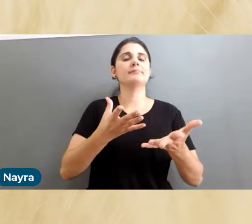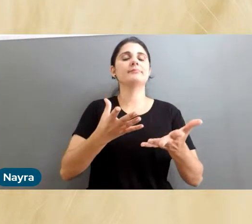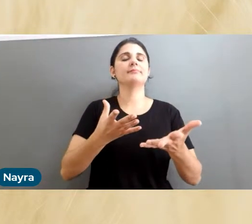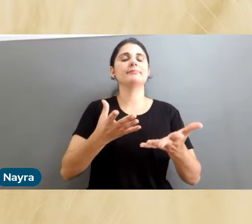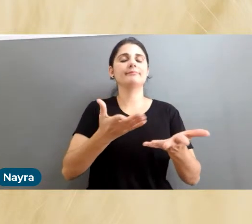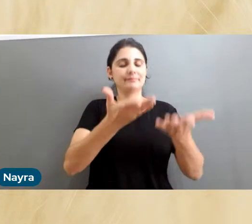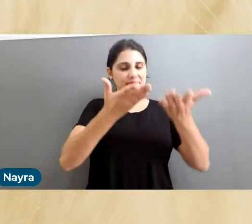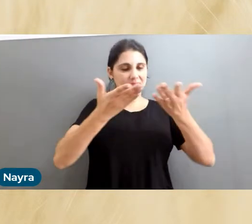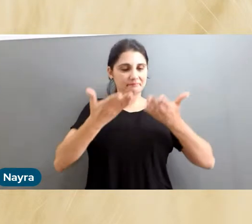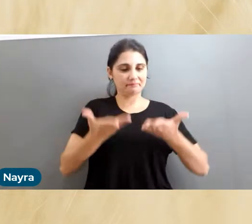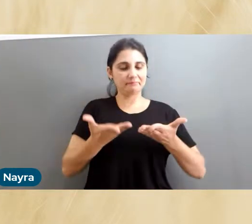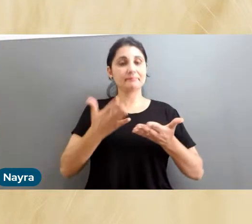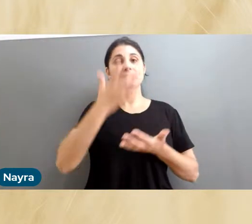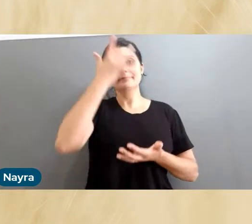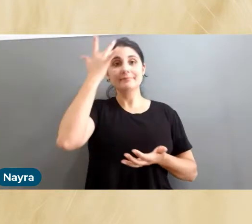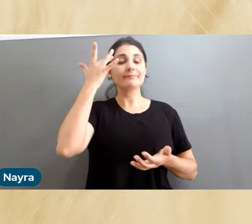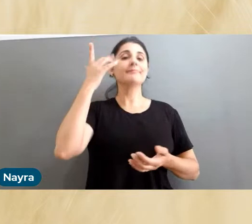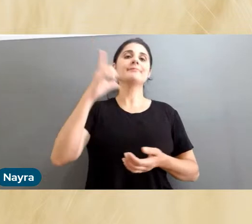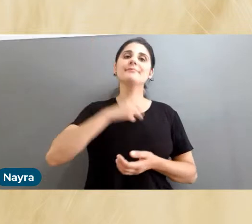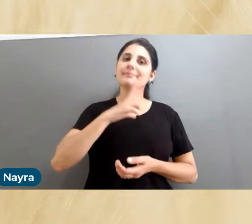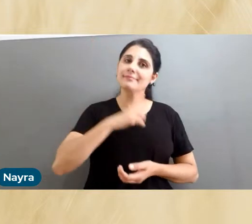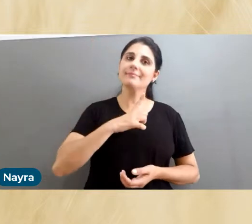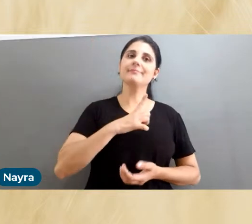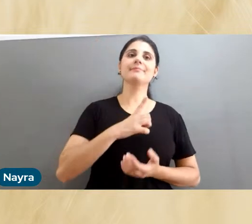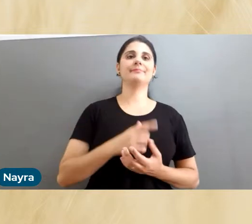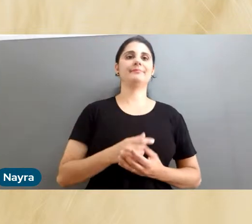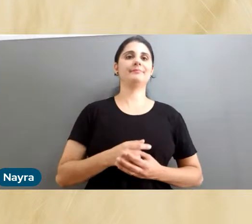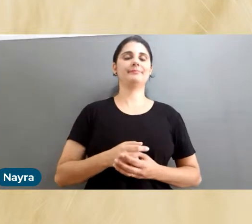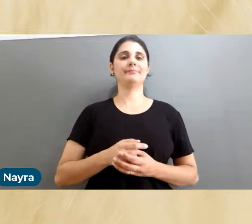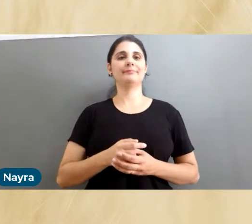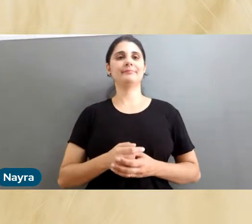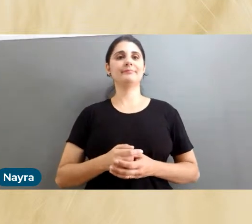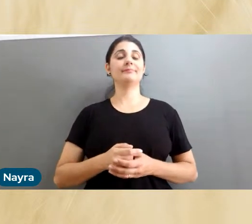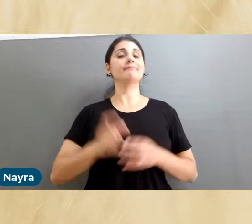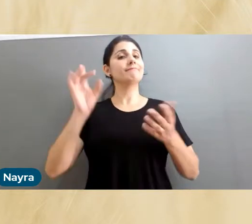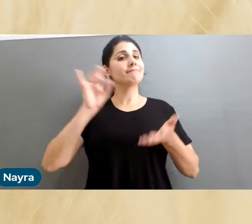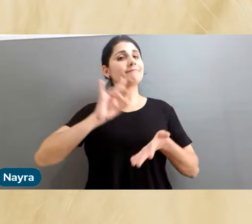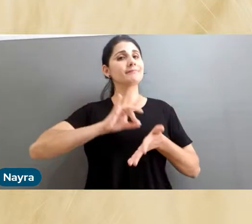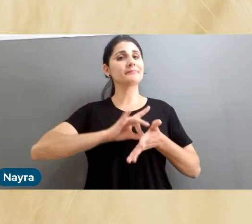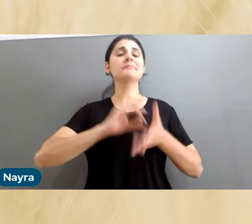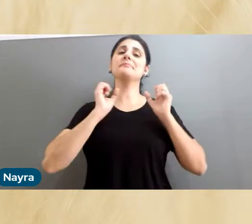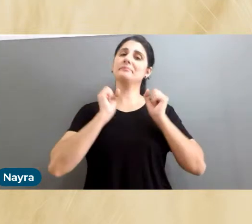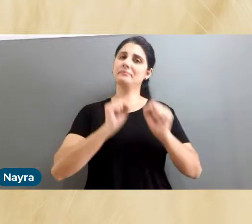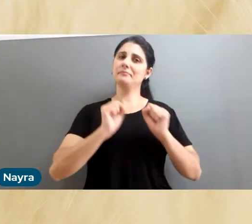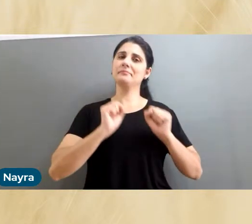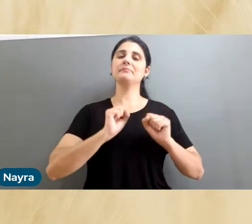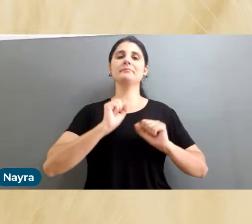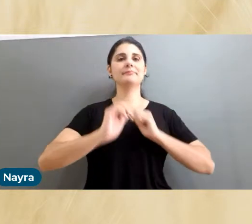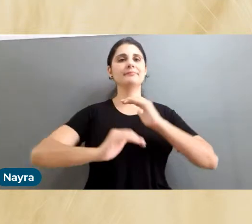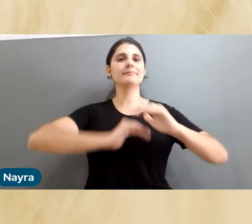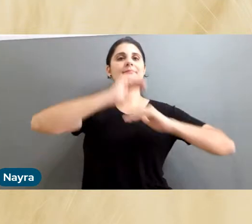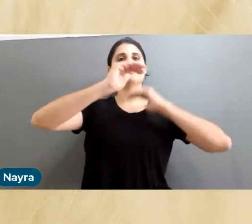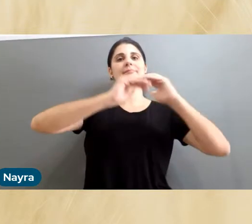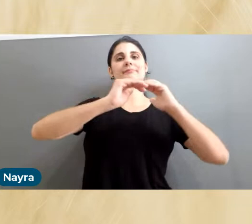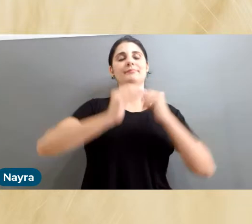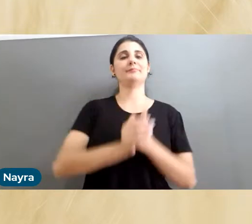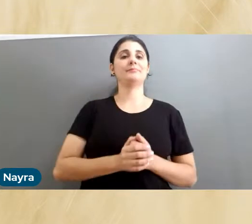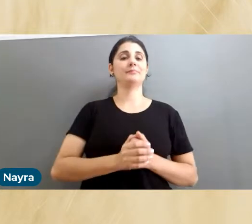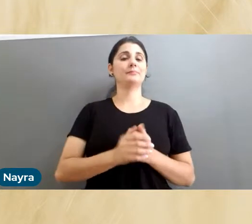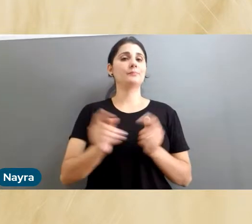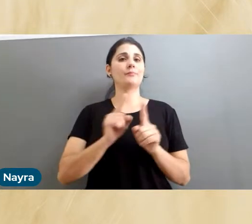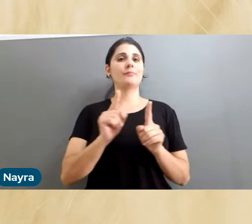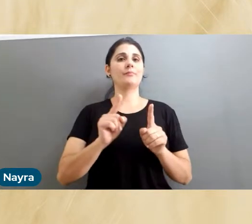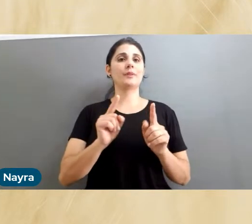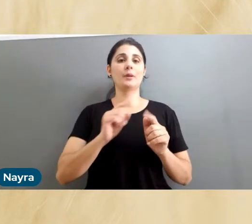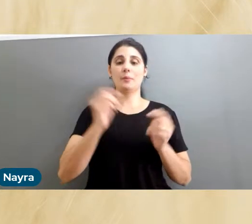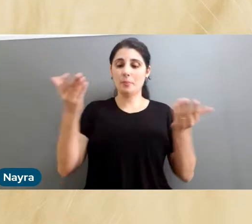que a pessoa será, aquilo que ela de fato pode ser um dia, e não aquilo que ela é no